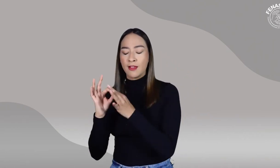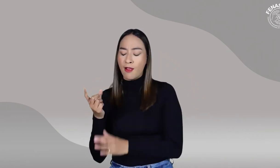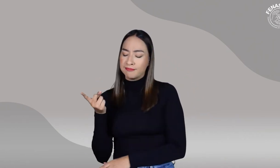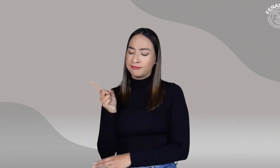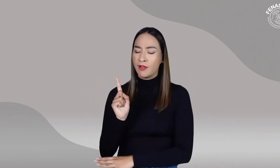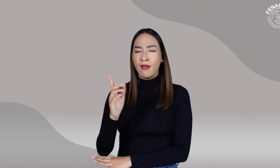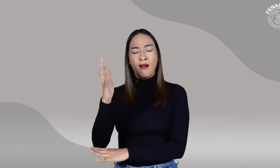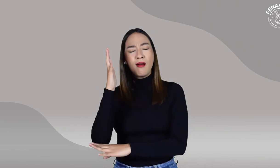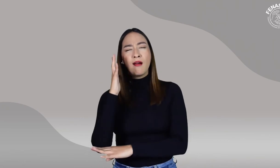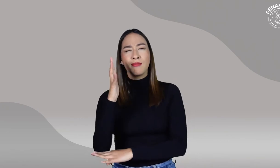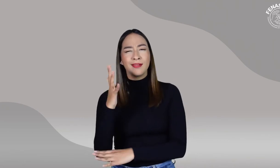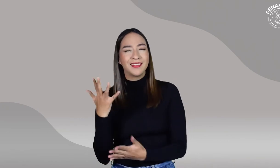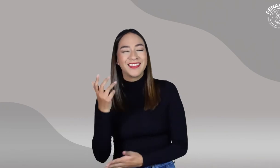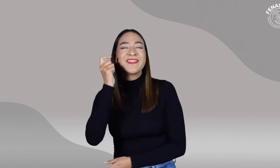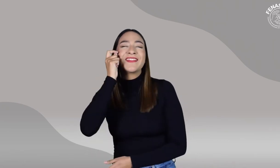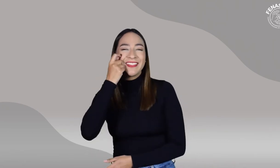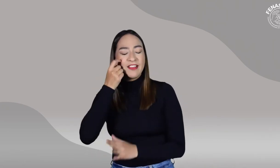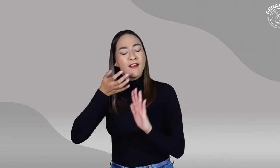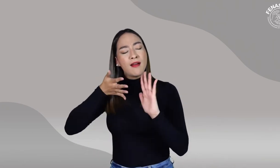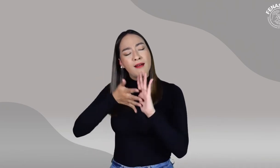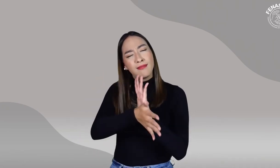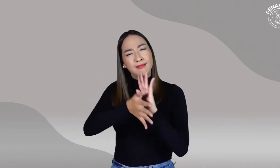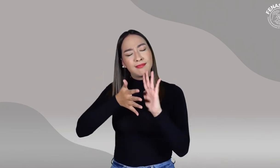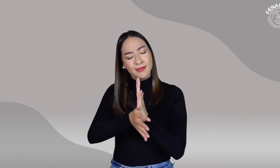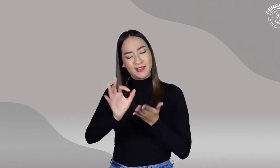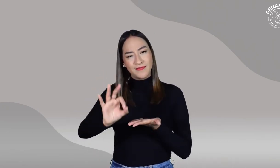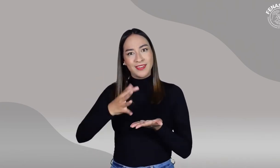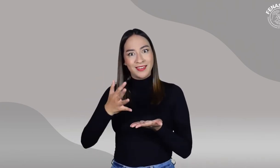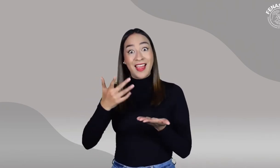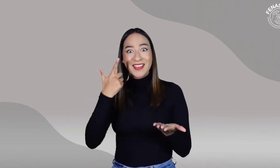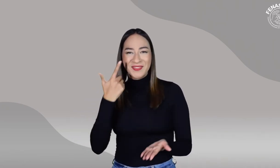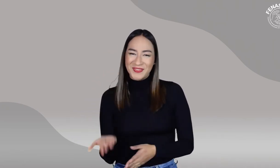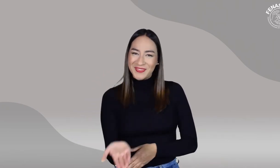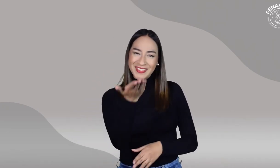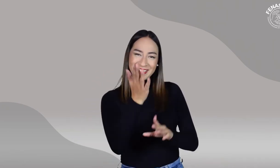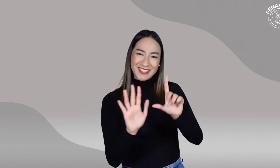Mejía, habló de la importancia y trascendencia al adquirir la membresía de Servir. Veamos.